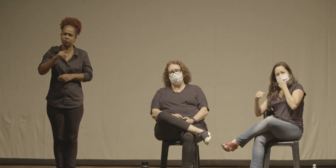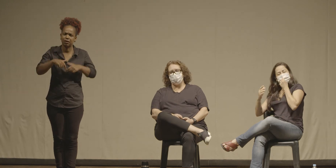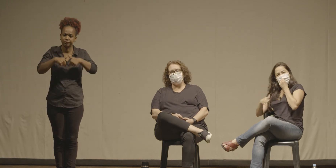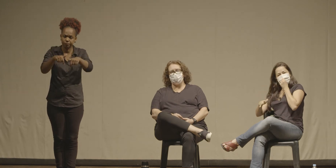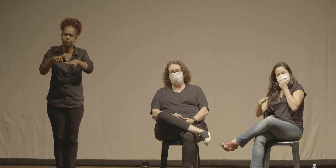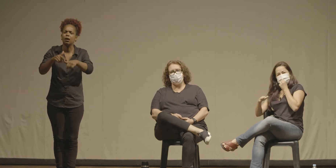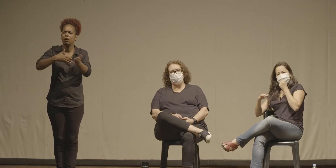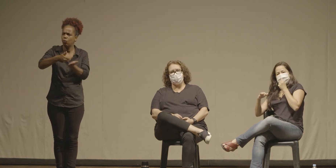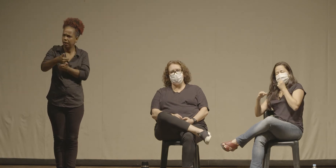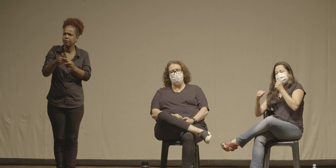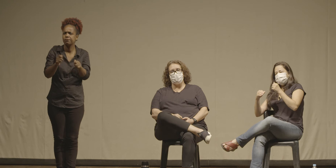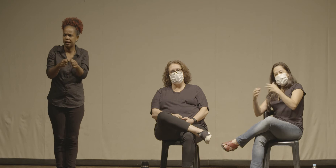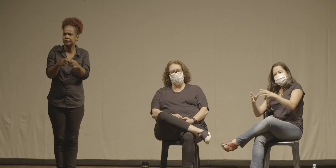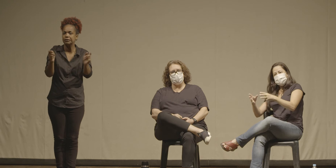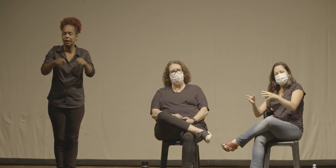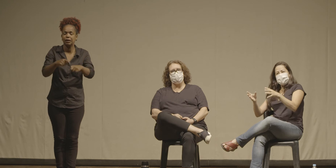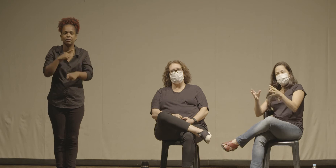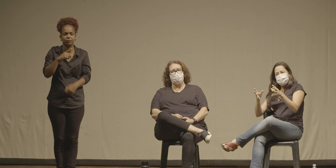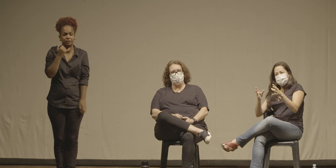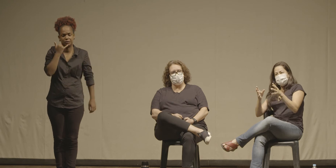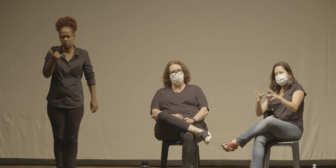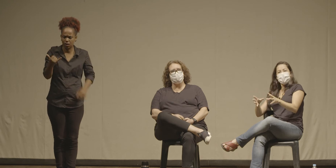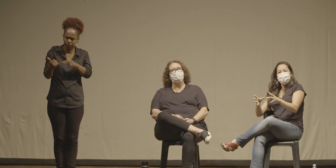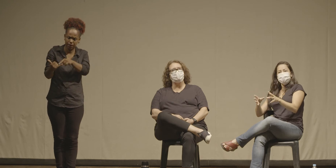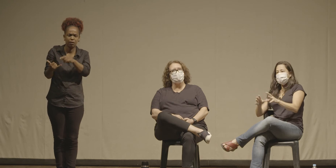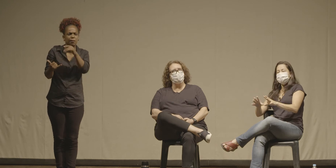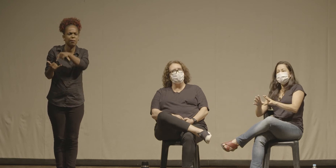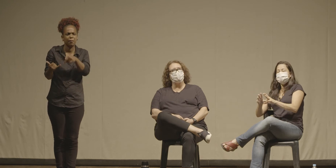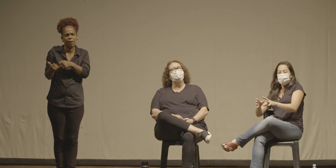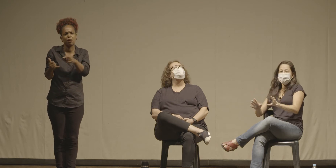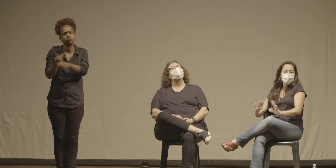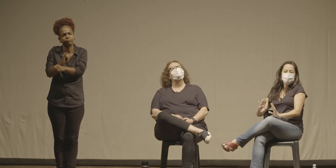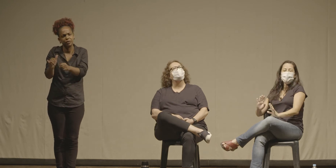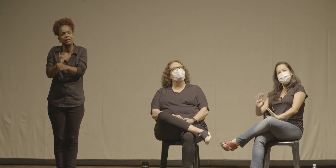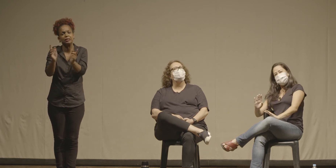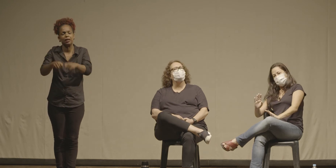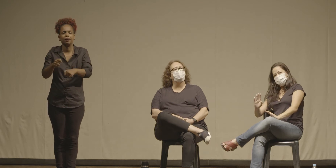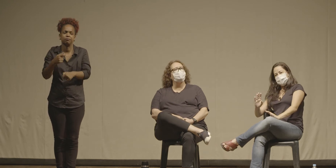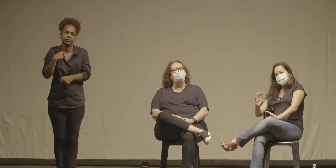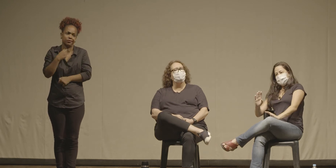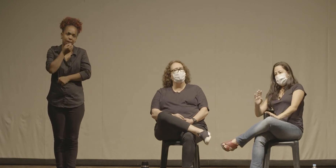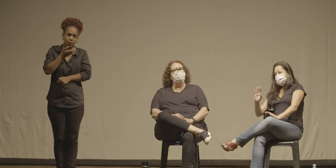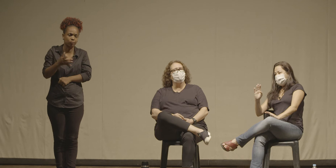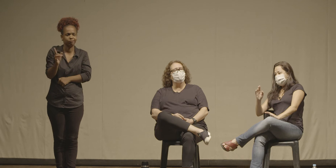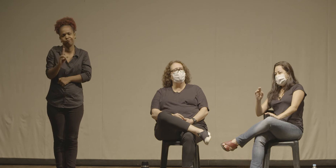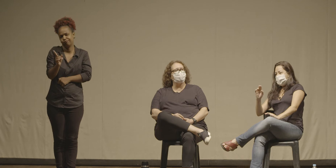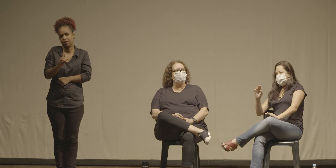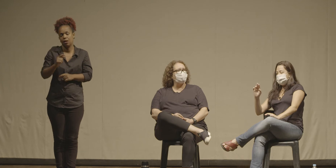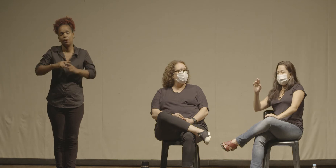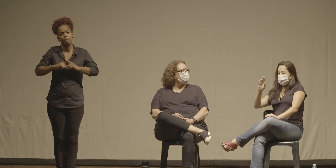Começa, faz, pega um celular e faz. Não, provavelmente não vai ficar bom, mas